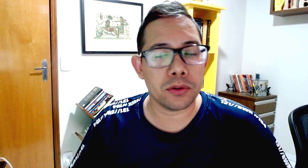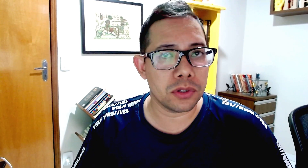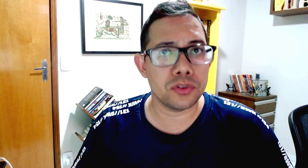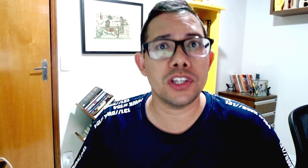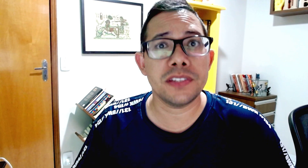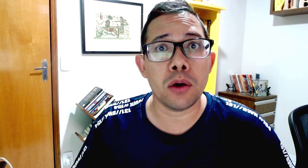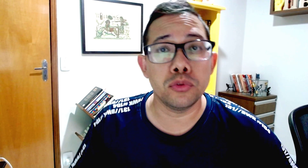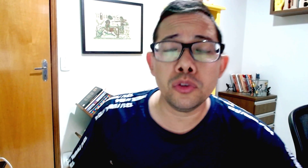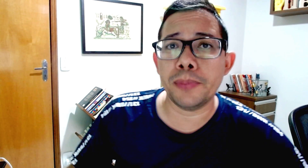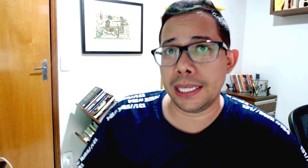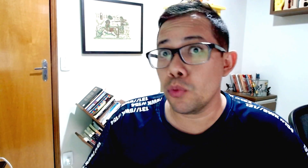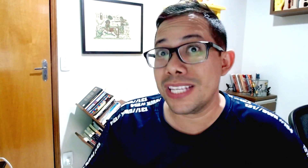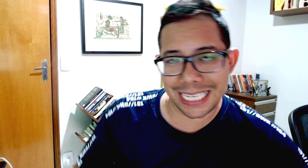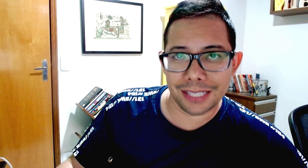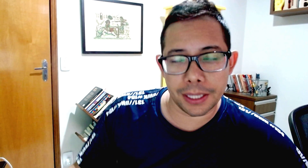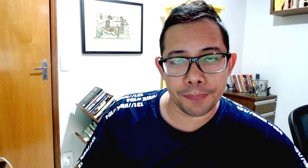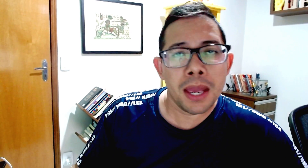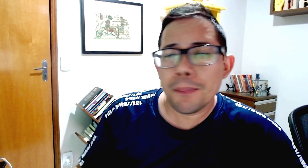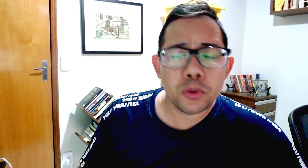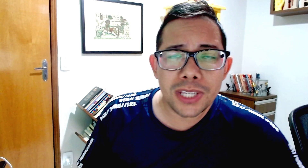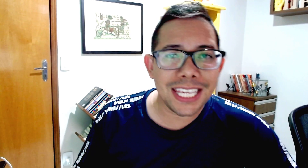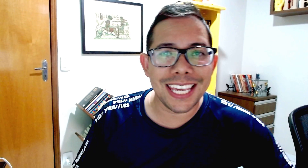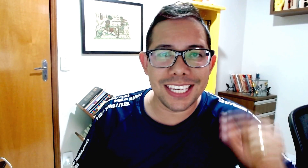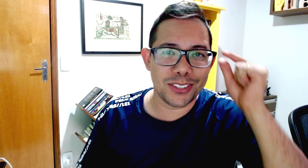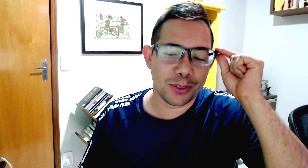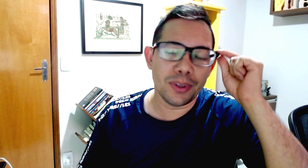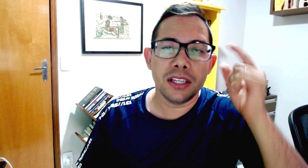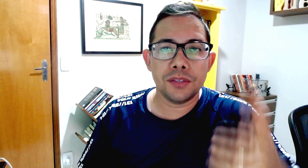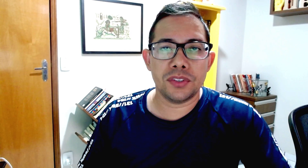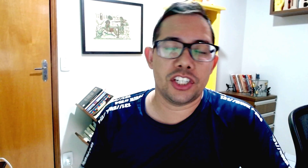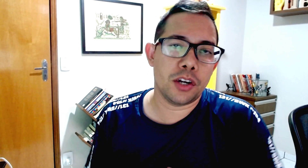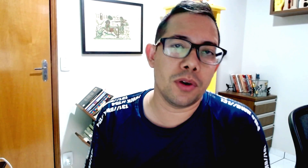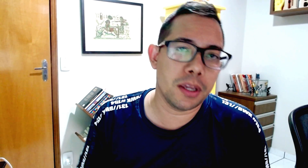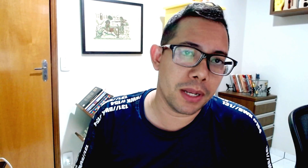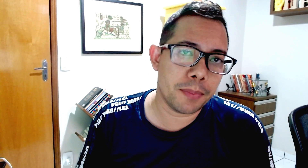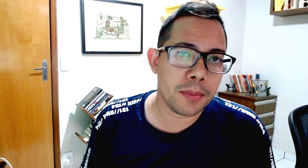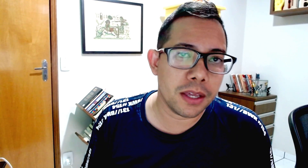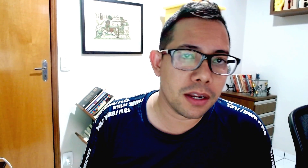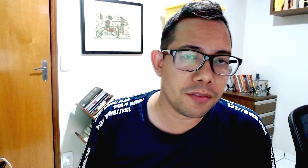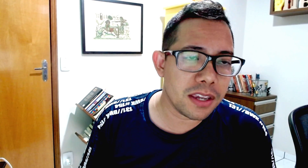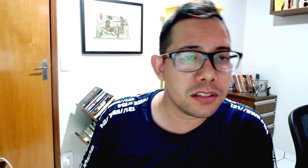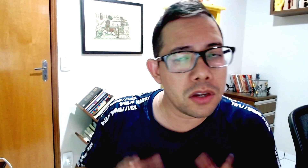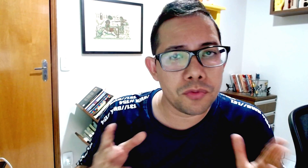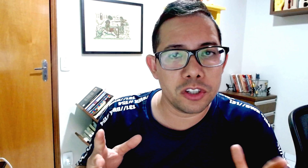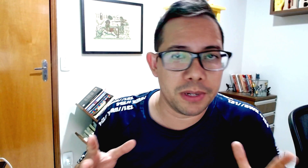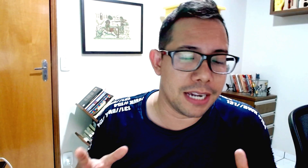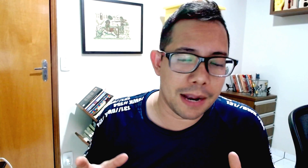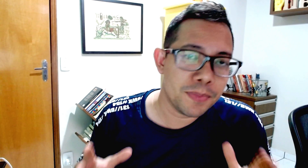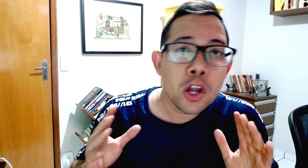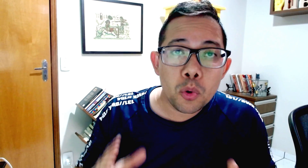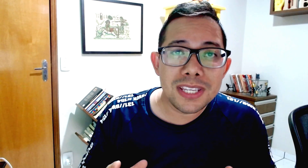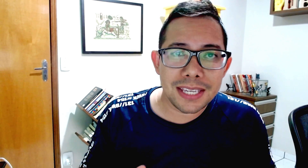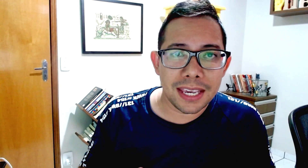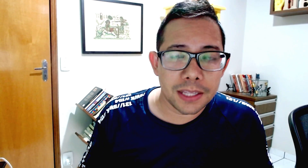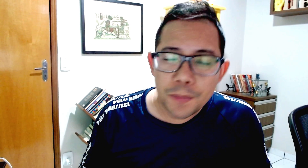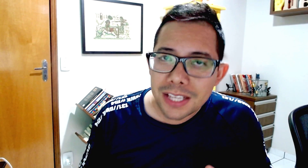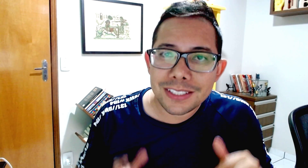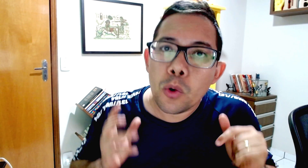perguntando, Gesiel, tudo bem, o Esquenta. Mas o que que é isso? Se você chegou aqui pela primeira vez, eu vou explicar. O Esquenta são